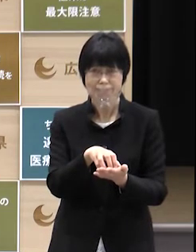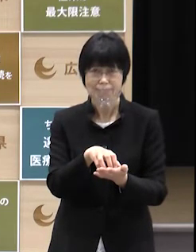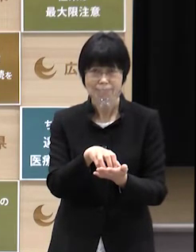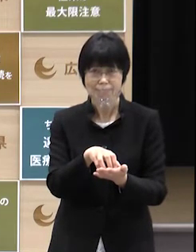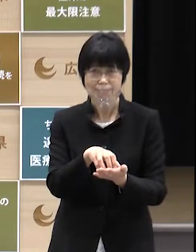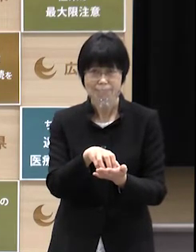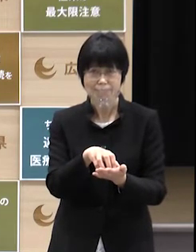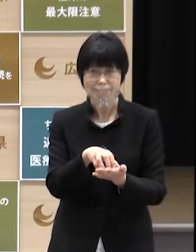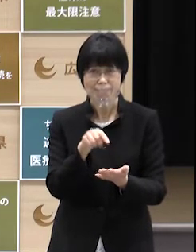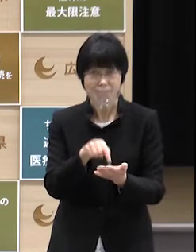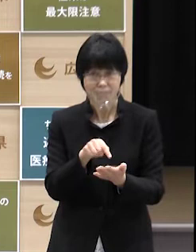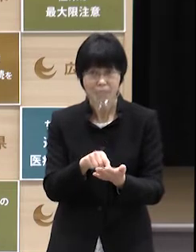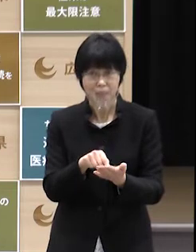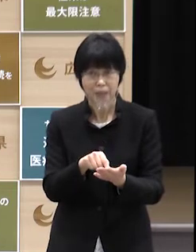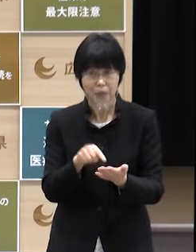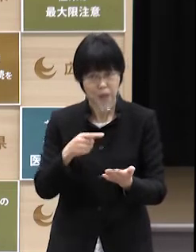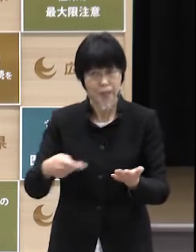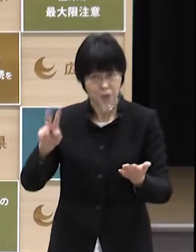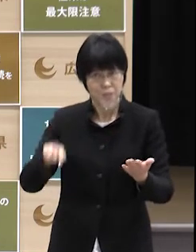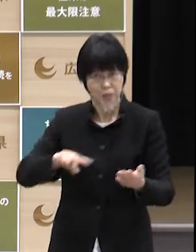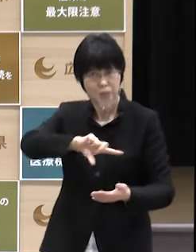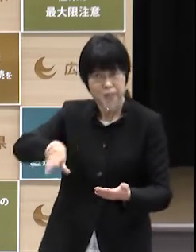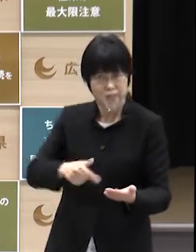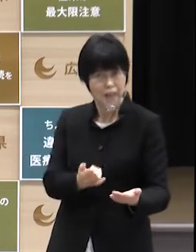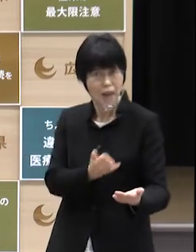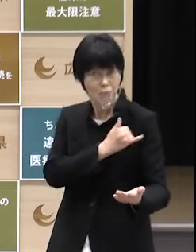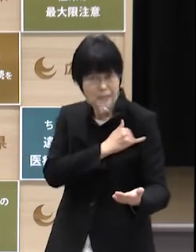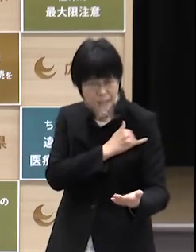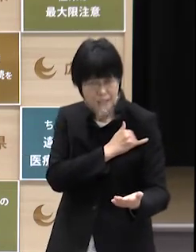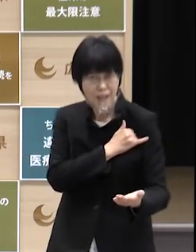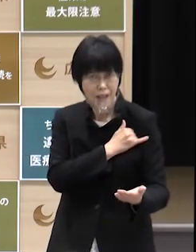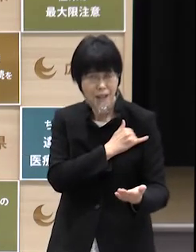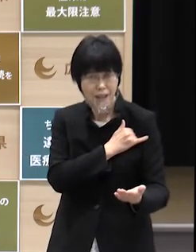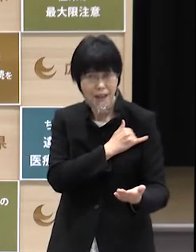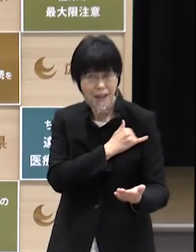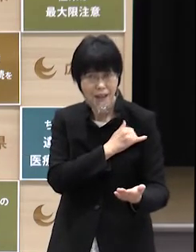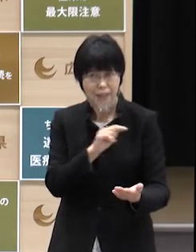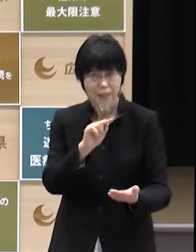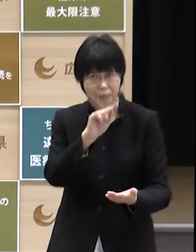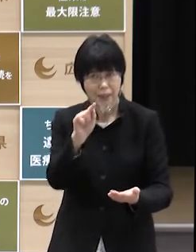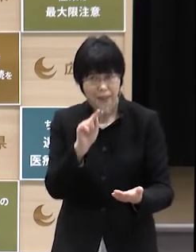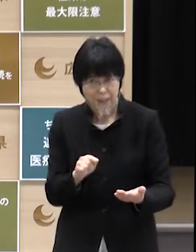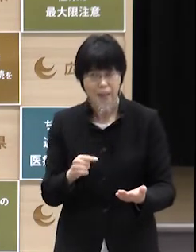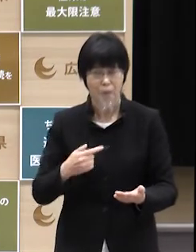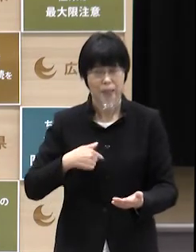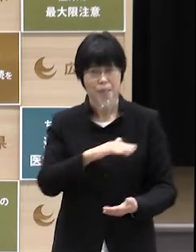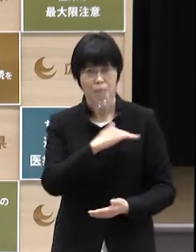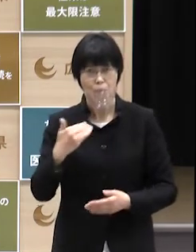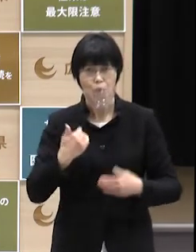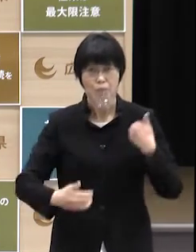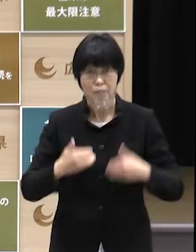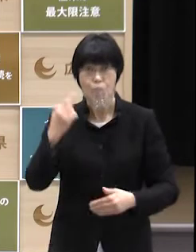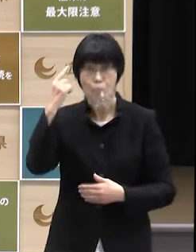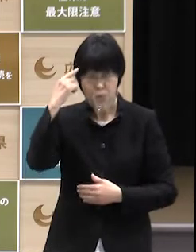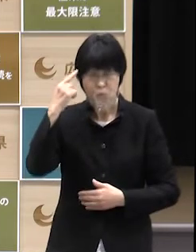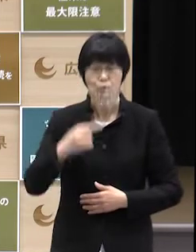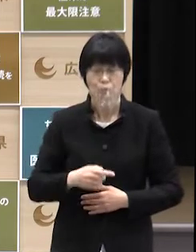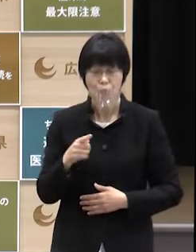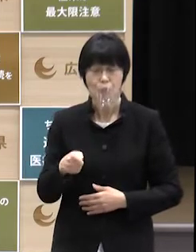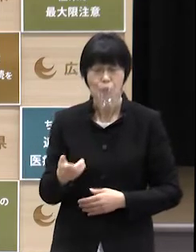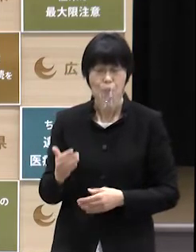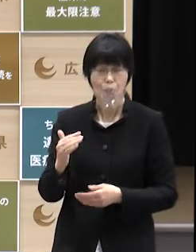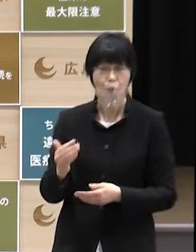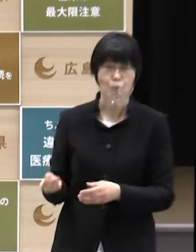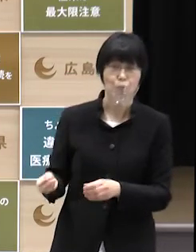に役に立ったのではないかと思うとですね、我々としても大変嬉しく思います。そういうことも含め